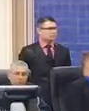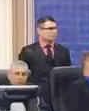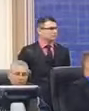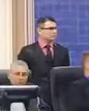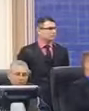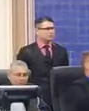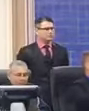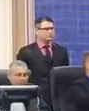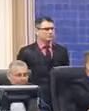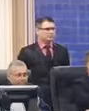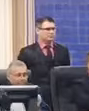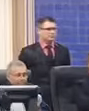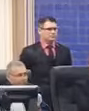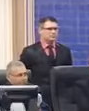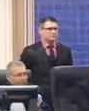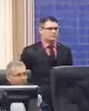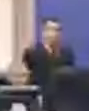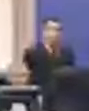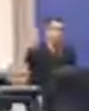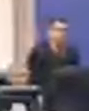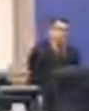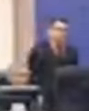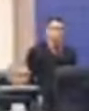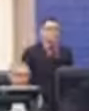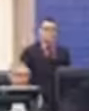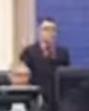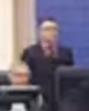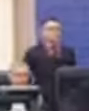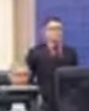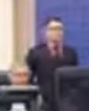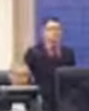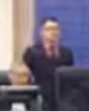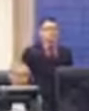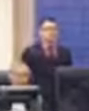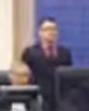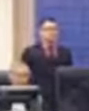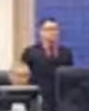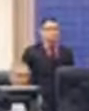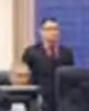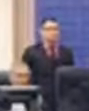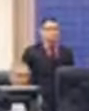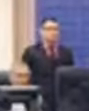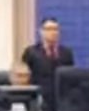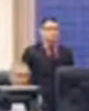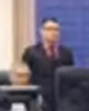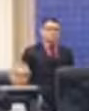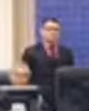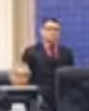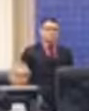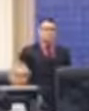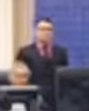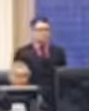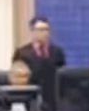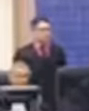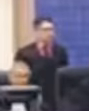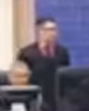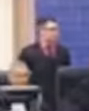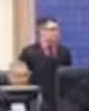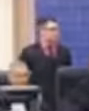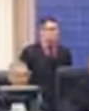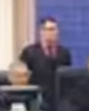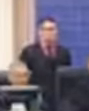0093/2020, autoria Josias Danegue. Requerimento protocolado sobre o número 0161/2020, autoria Jaime da